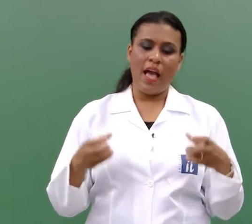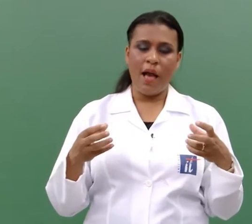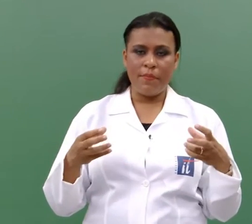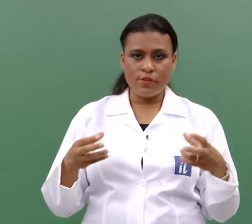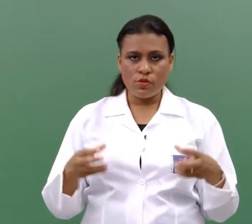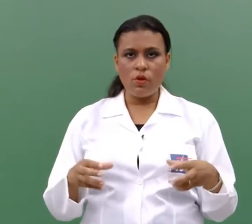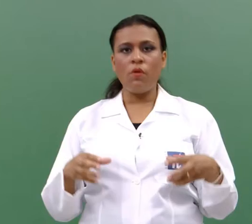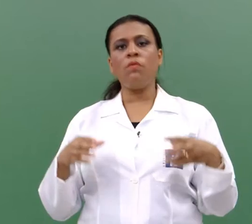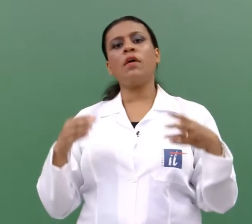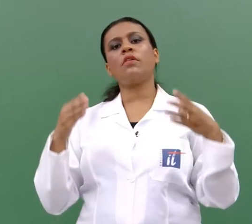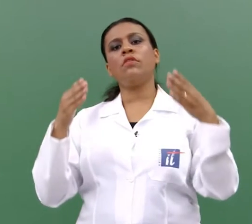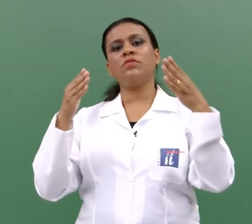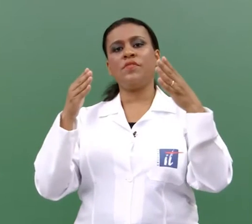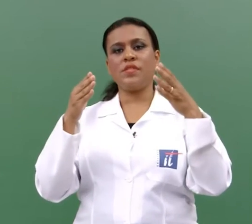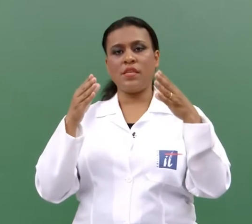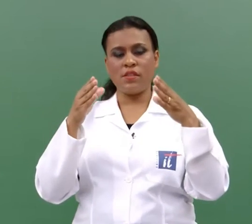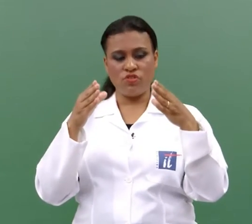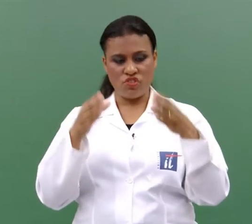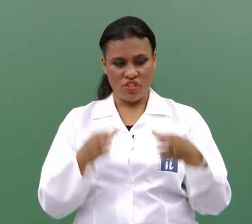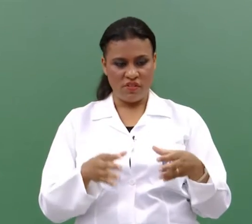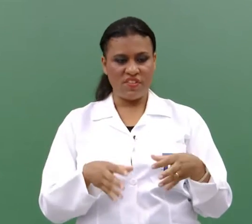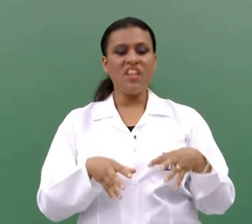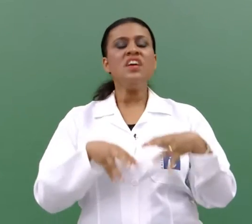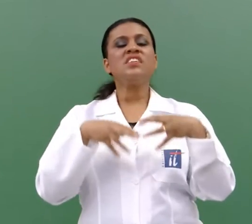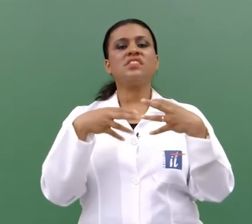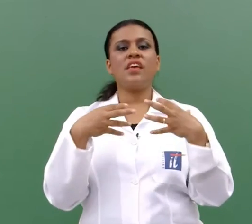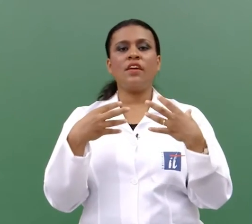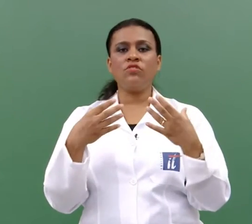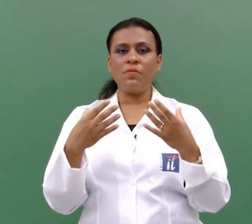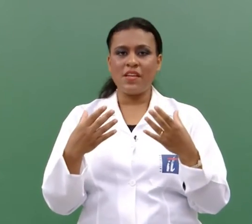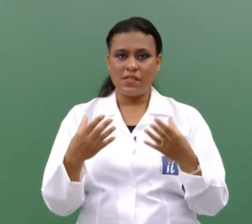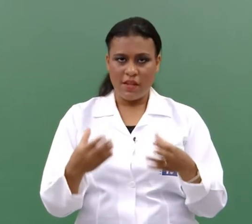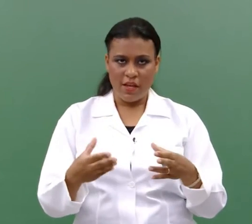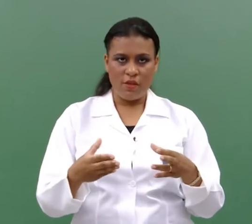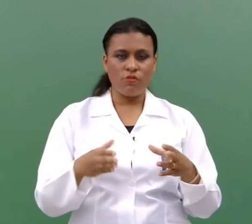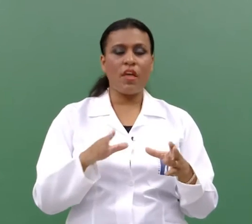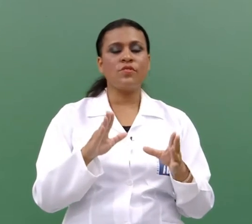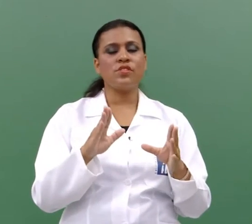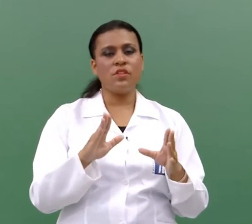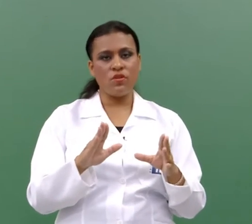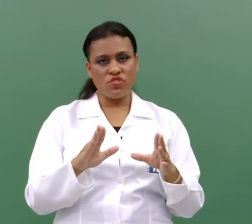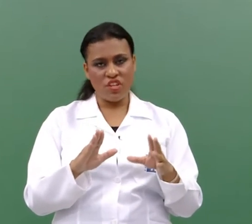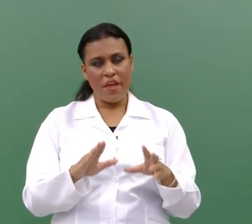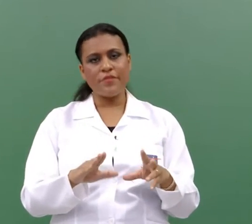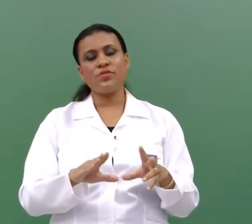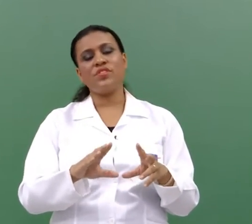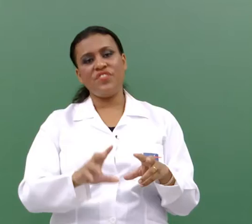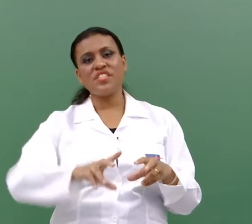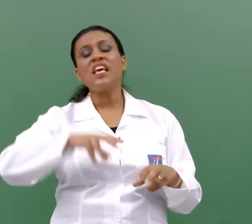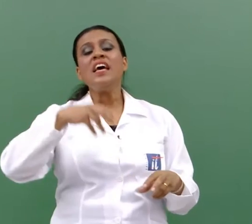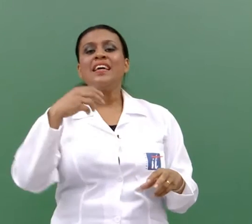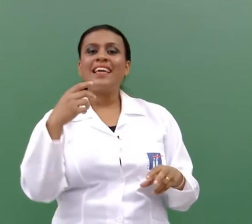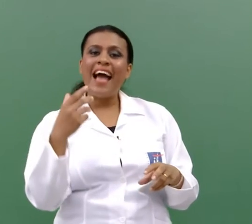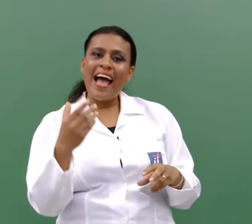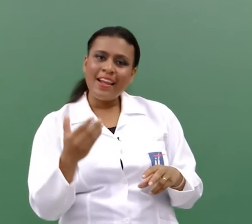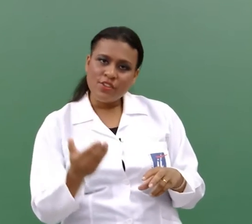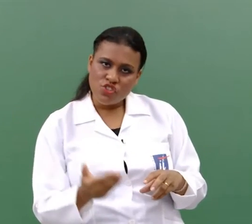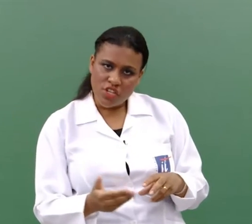a pessoa com deficiência auditiva, sendo brasileiro, tem os seus direitos civis